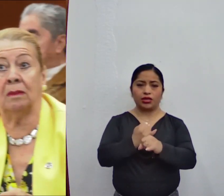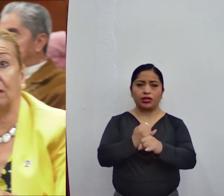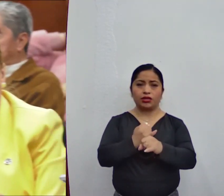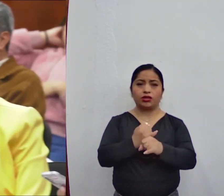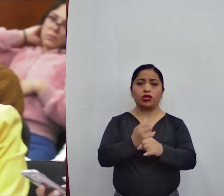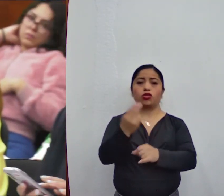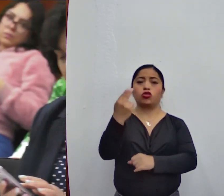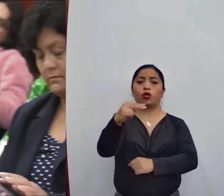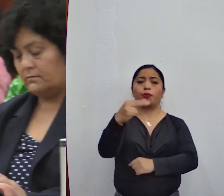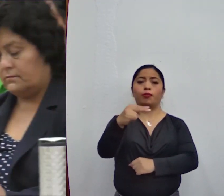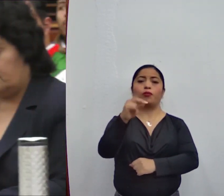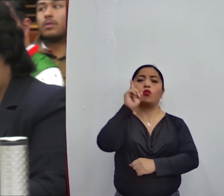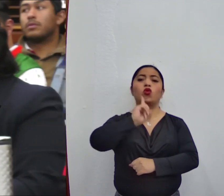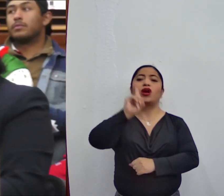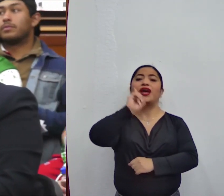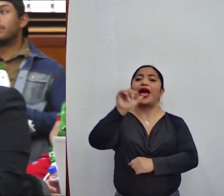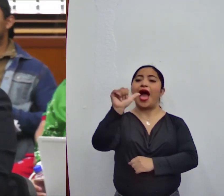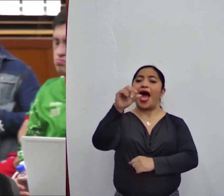Acosta, adelante.